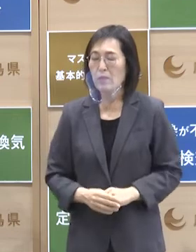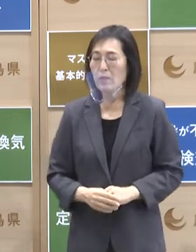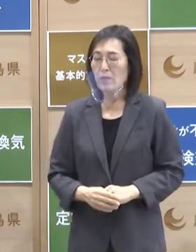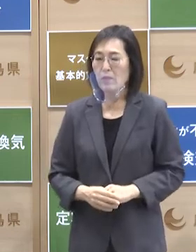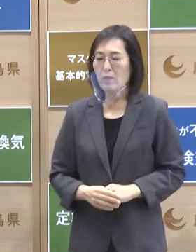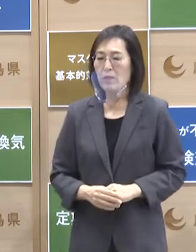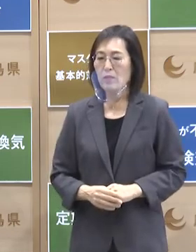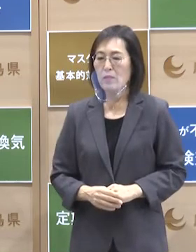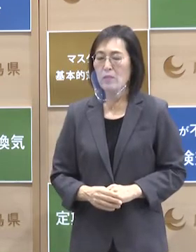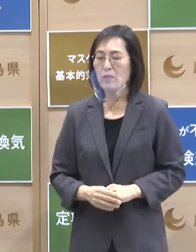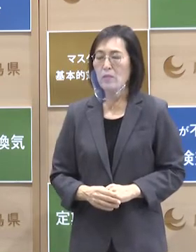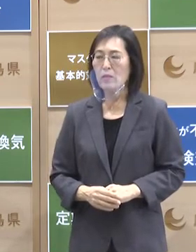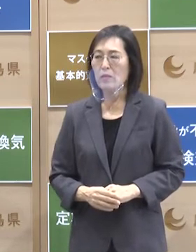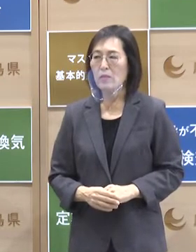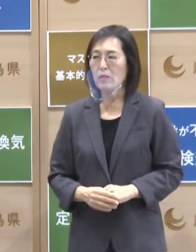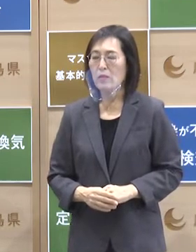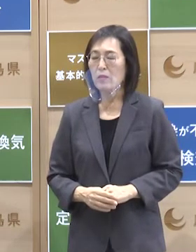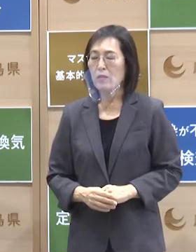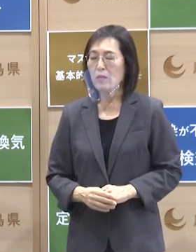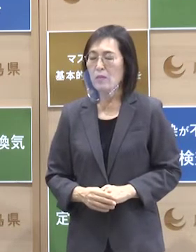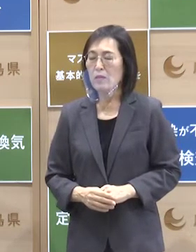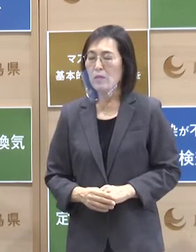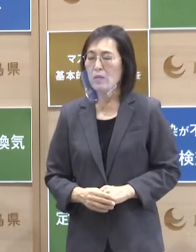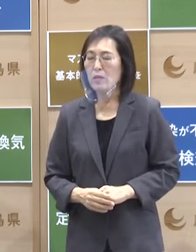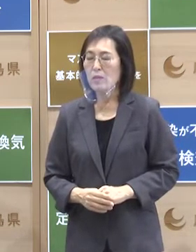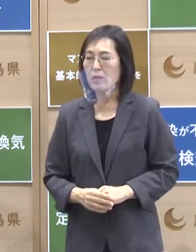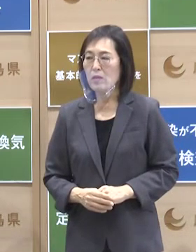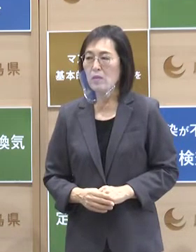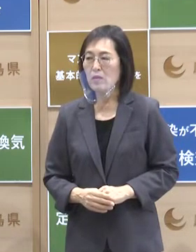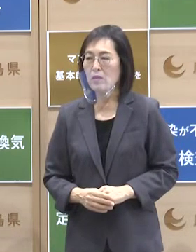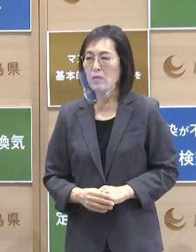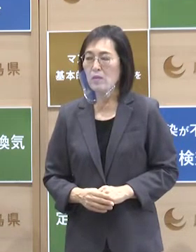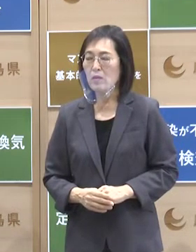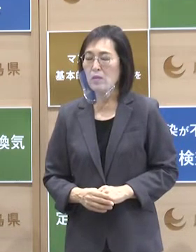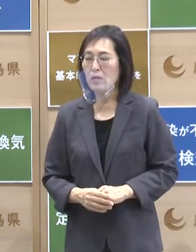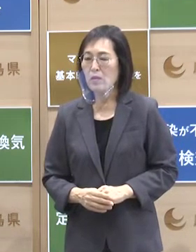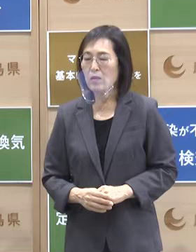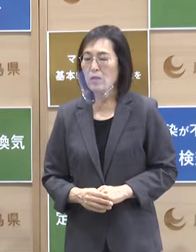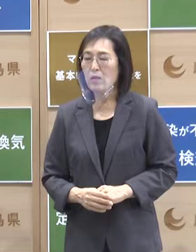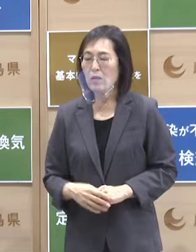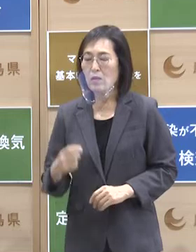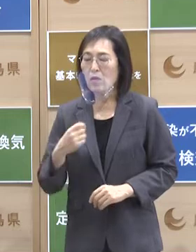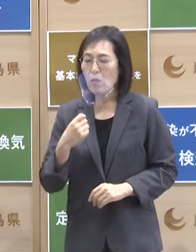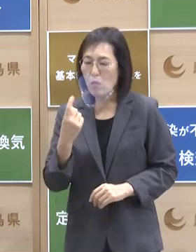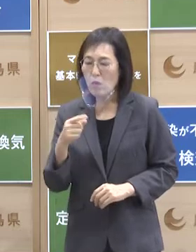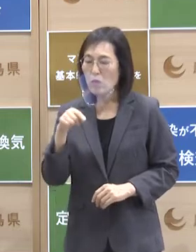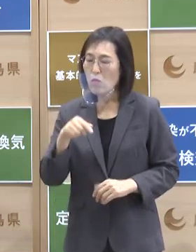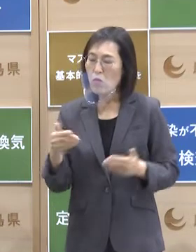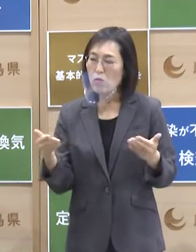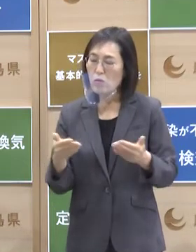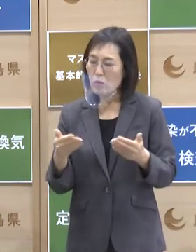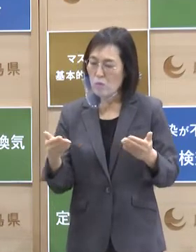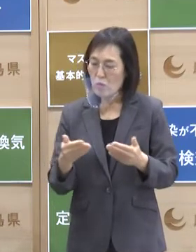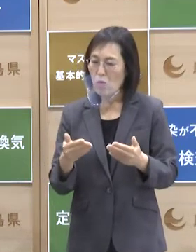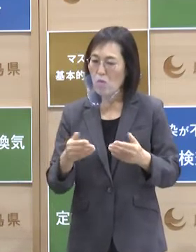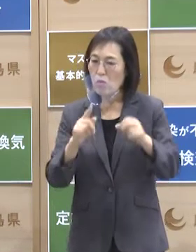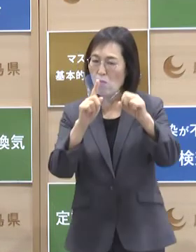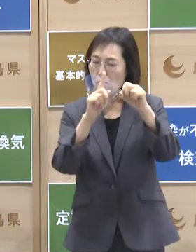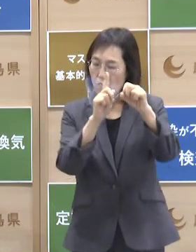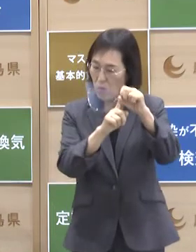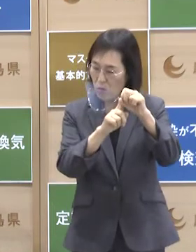今ご説明いただいたと思うんですけど、ちょっと改めてですね、今回のこの、事業に関して、事業の狙いといい